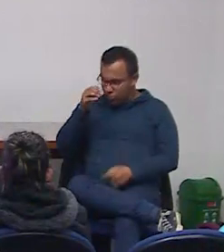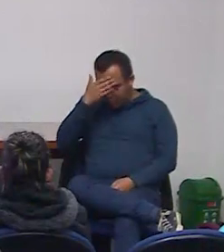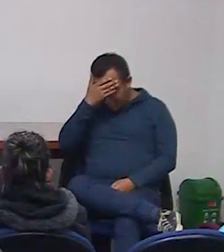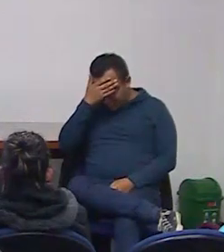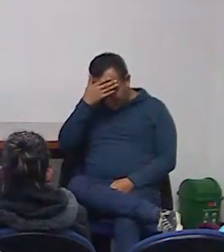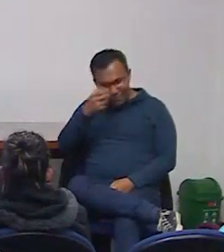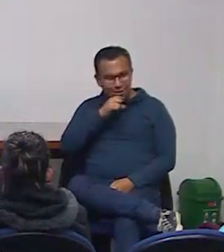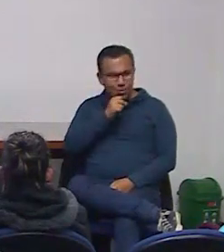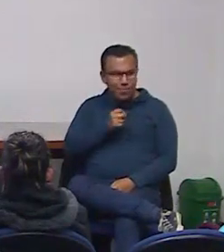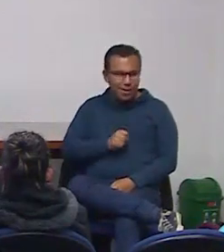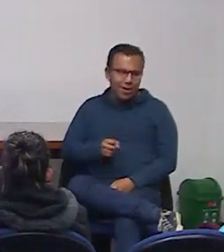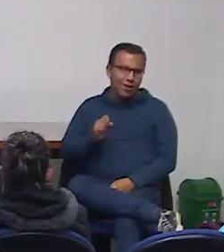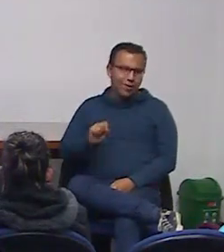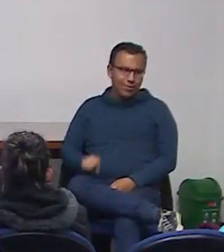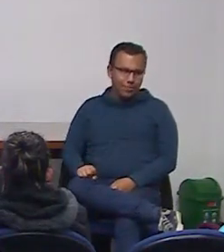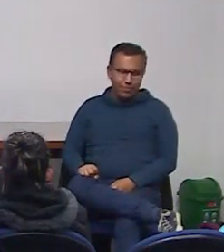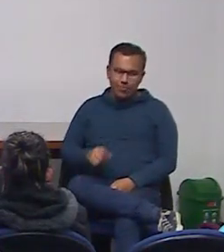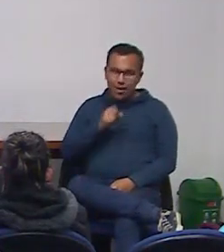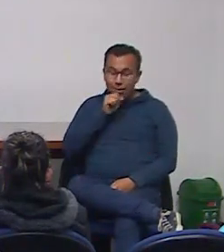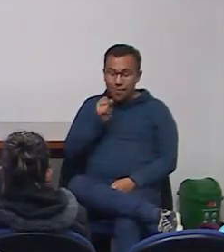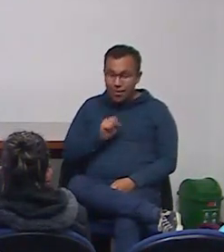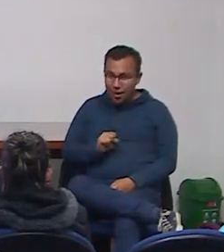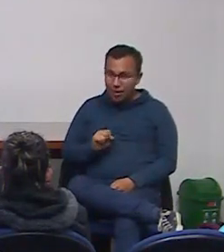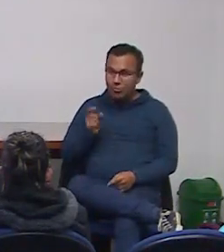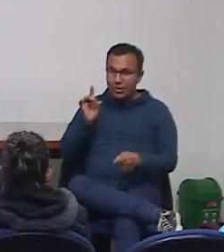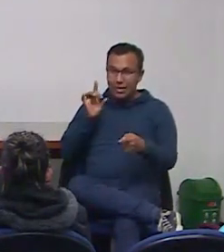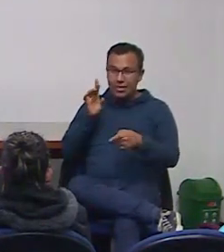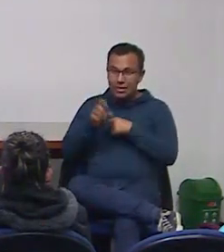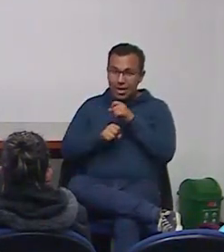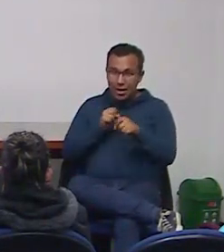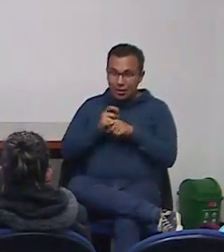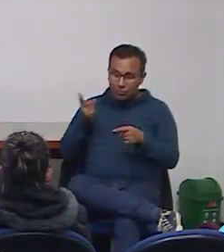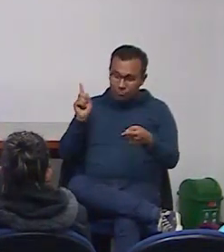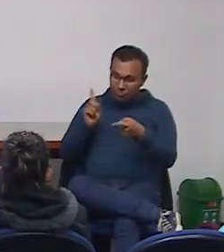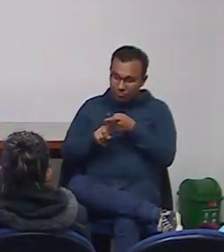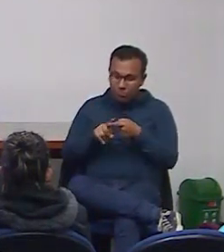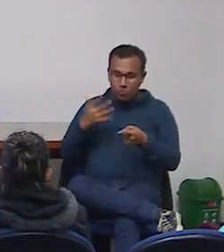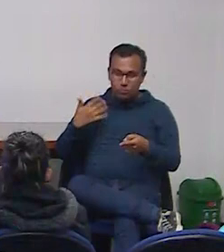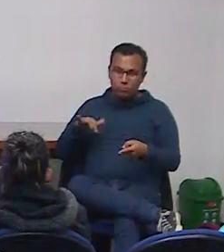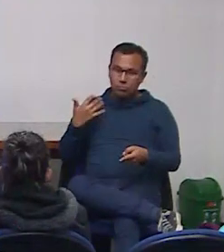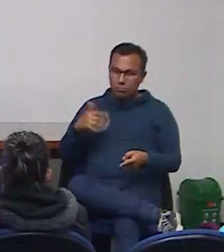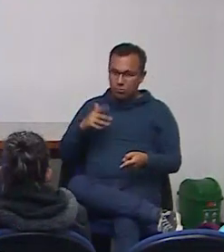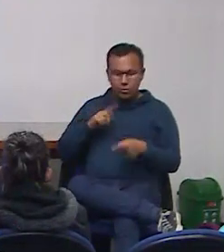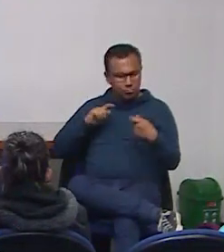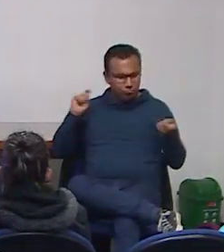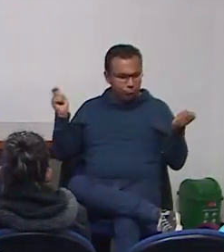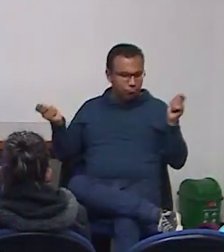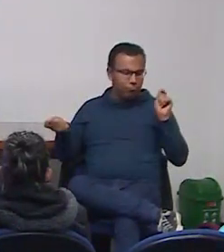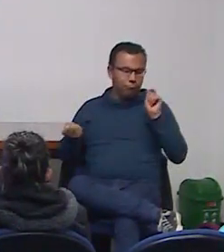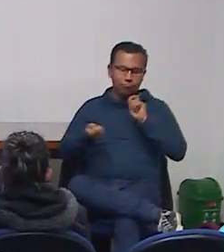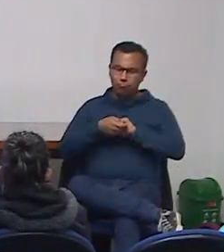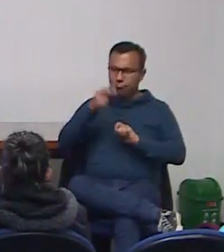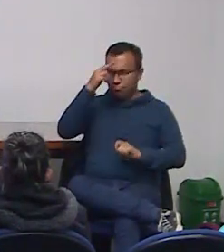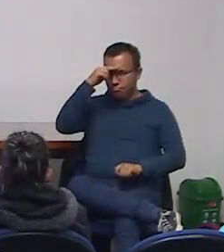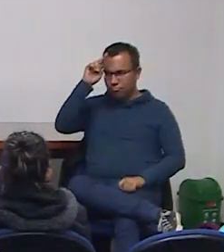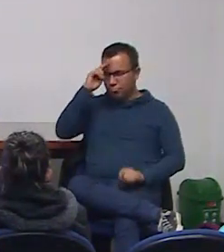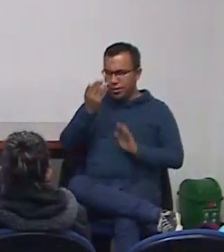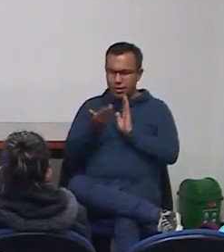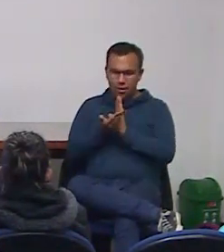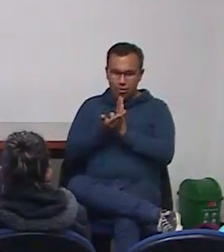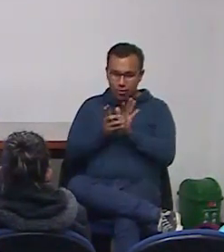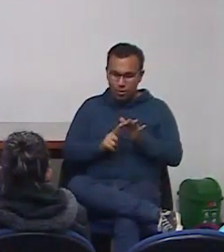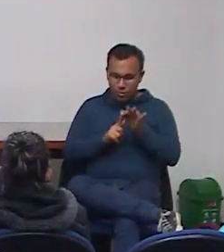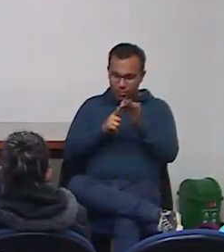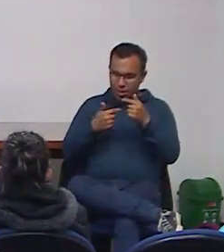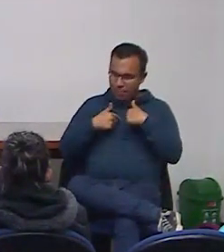escucha que ya llevo en esto eh me ha fortalecido mucho y me ha cambiado la vida realmente la educación especial a